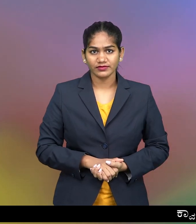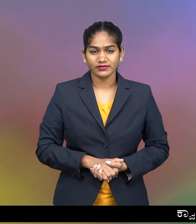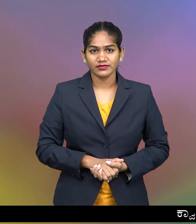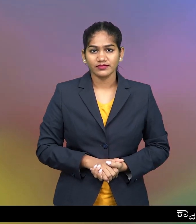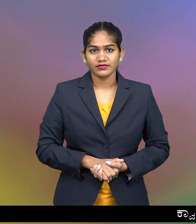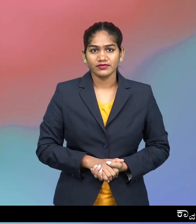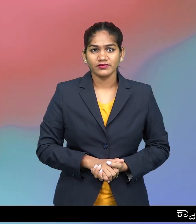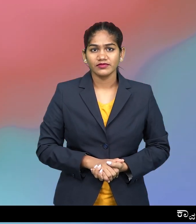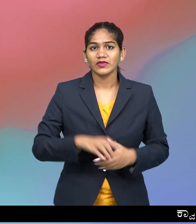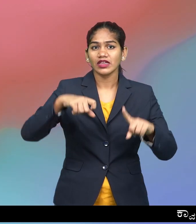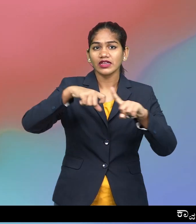ಕ್ವಾಶಿಯೋರ್ಕರ್ ಕಾಯಿಲೆ,